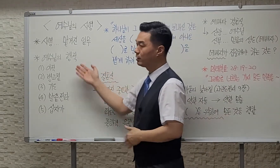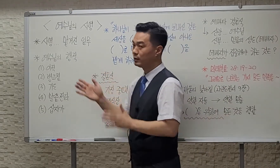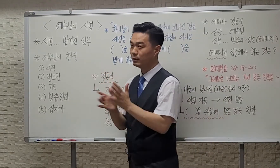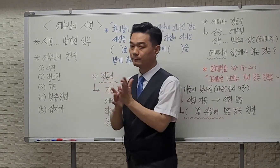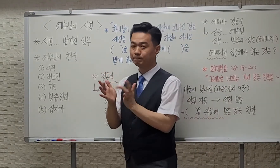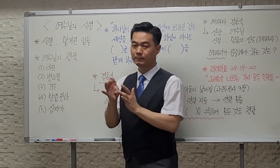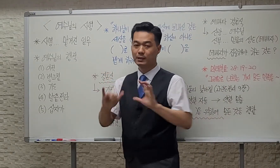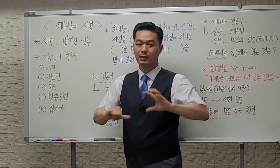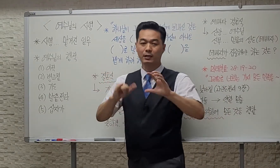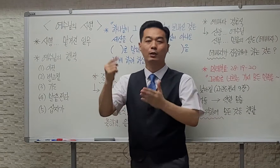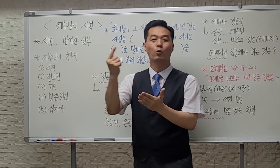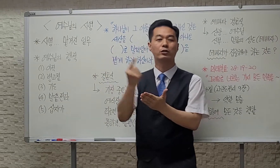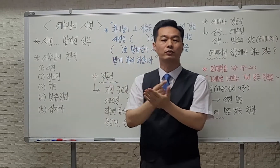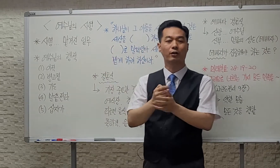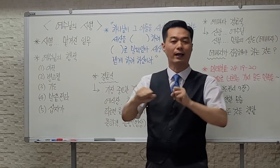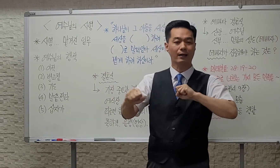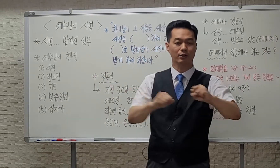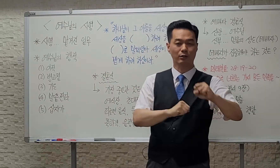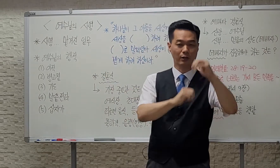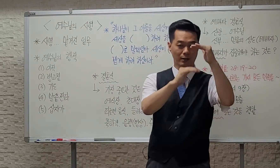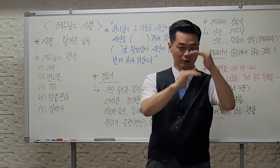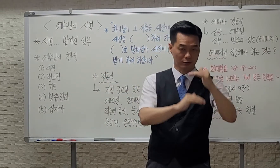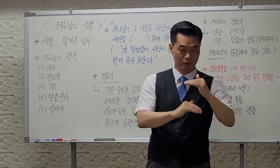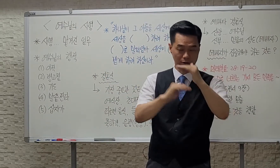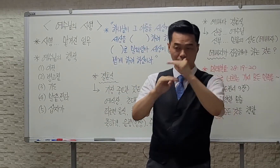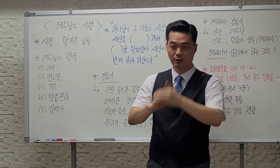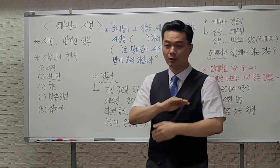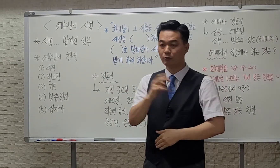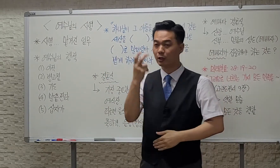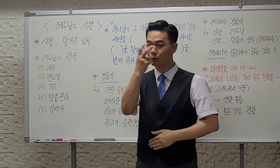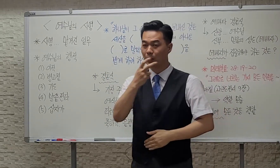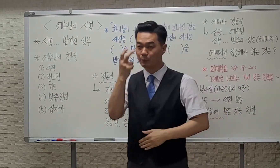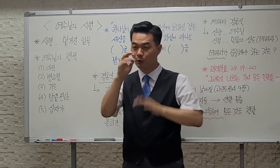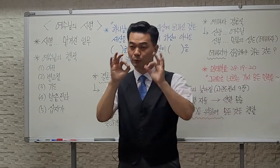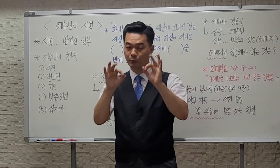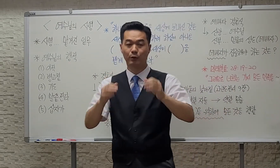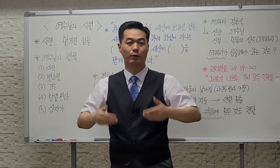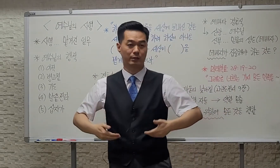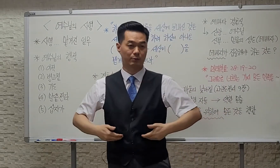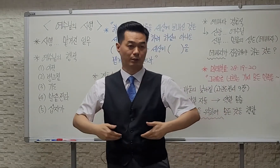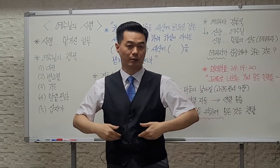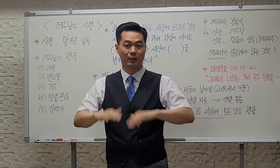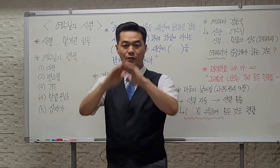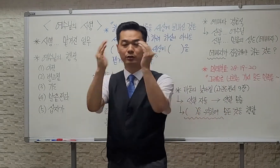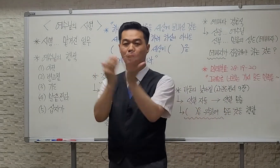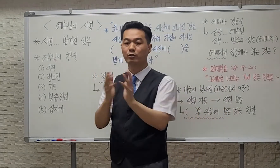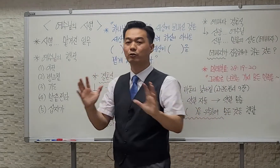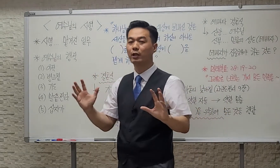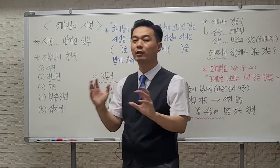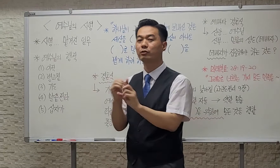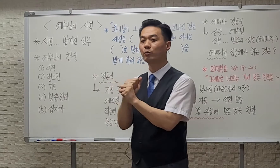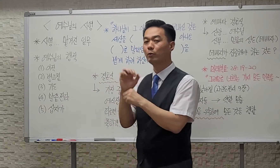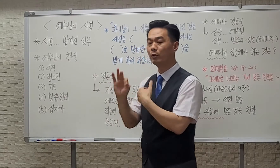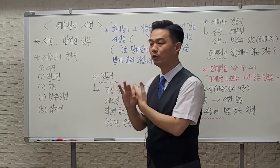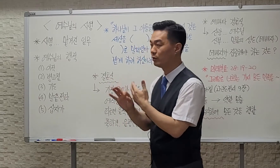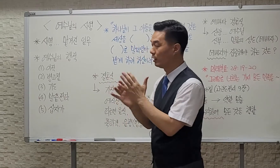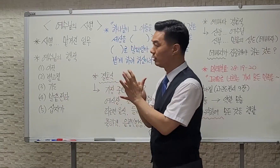예수님이 이 세상에 오셔서 행하셨던 행적들을 우리가 좀 살펴볼 필요가 있습니다. 전체적으로 대략적으로 보면